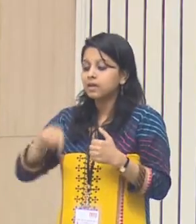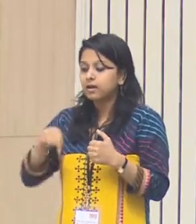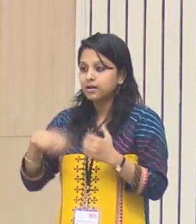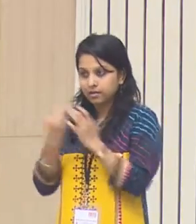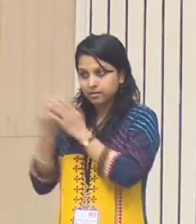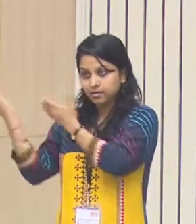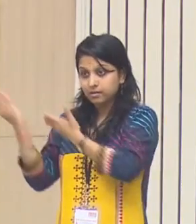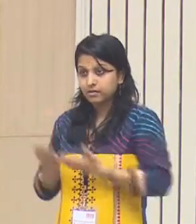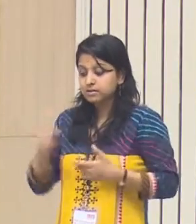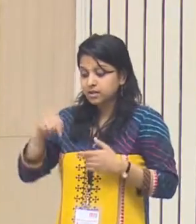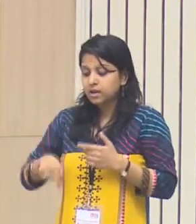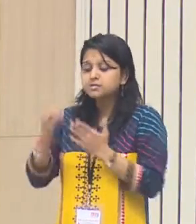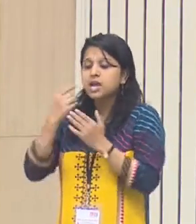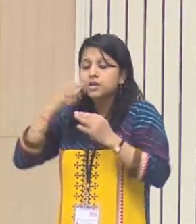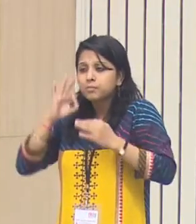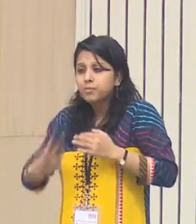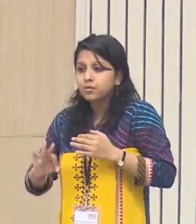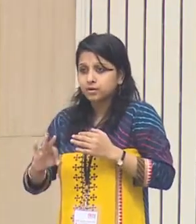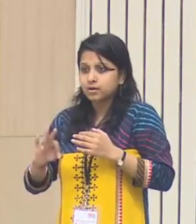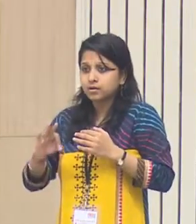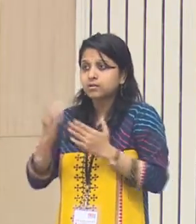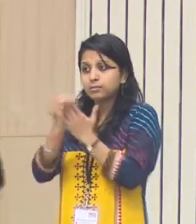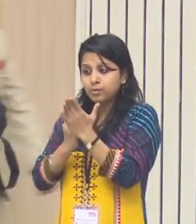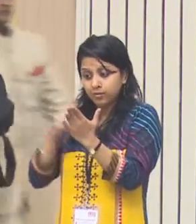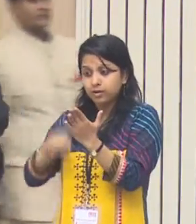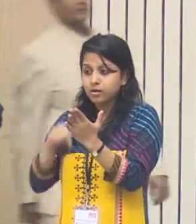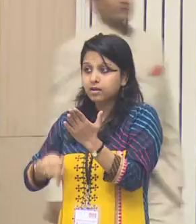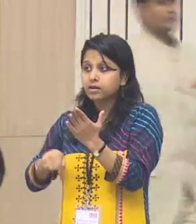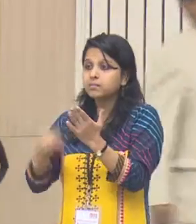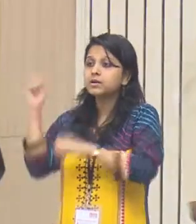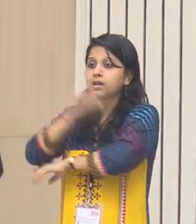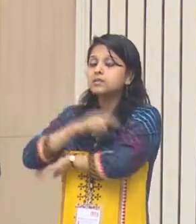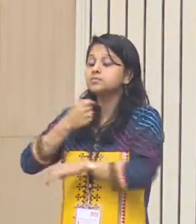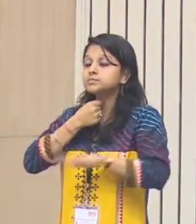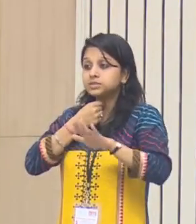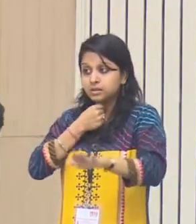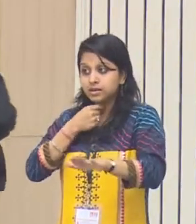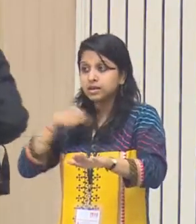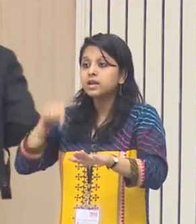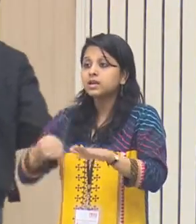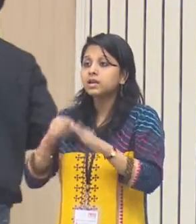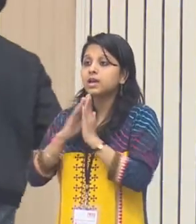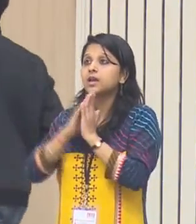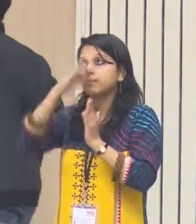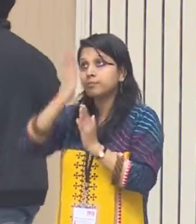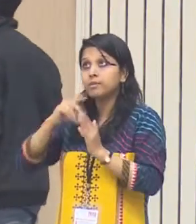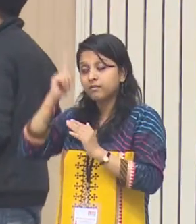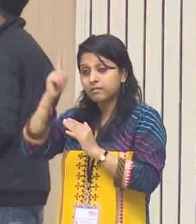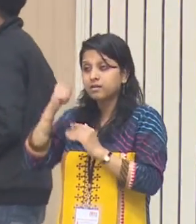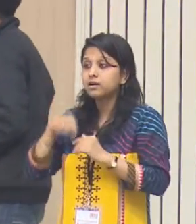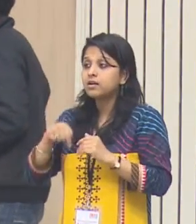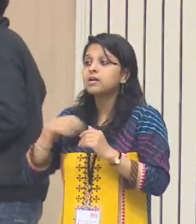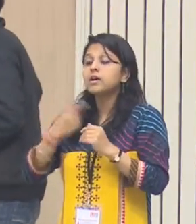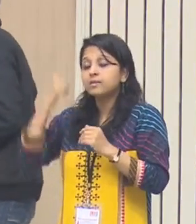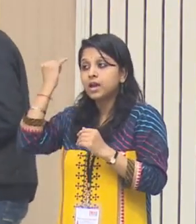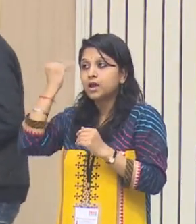दोस्तों, आज के इस महत्वपूर्ण दिन के दिन आज हम ये शपथ लें कि हे परमपिता परमात्मा, मुझे